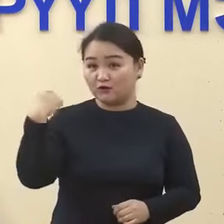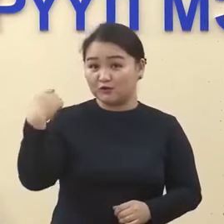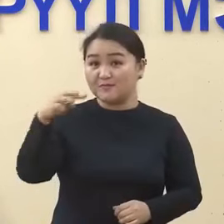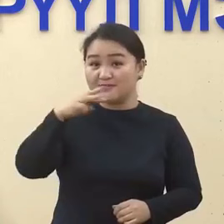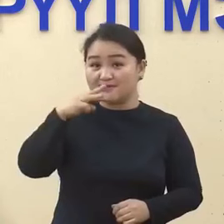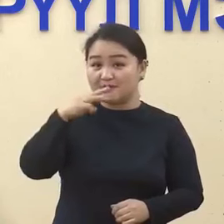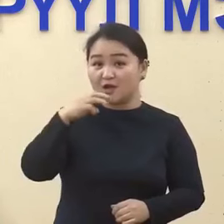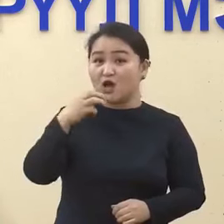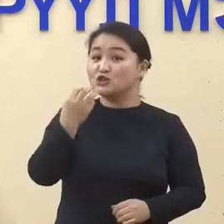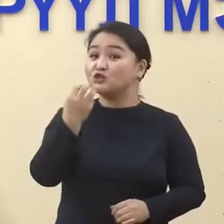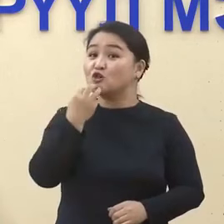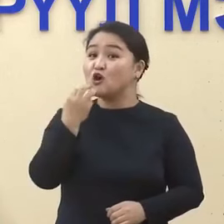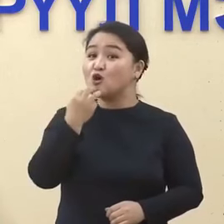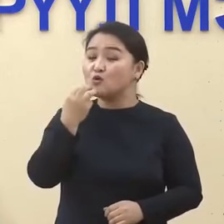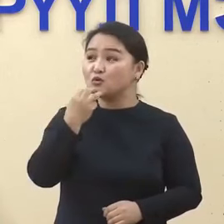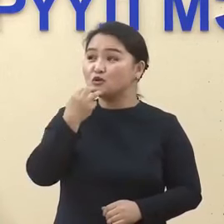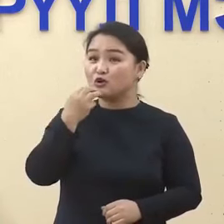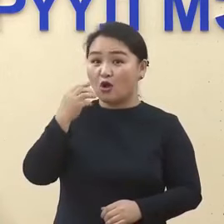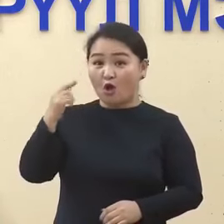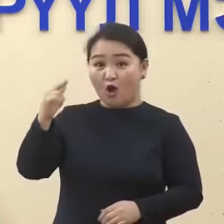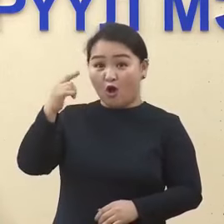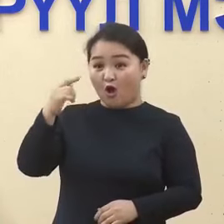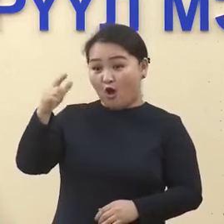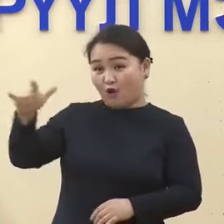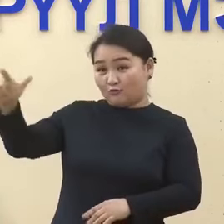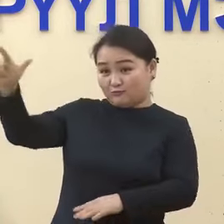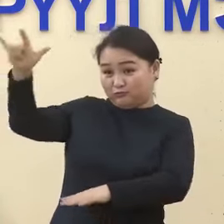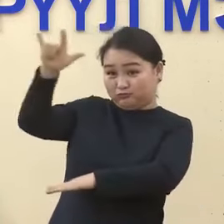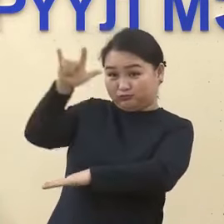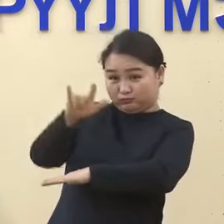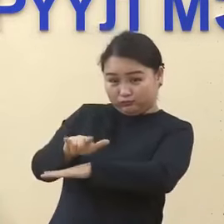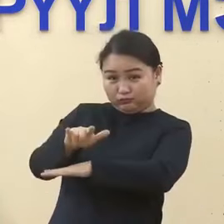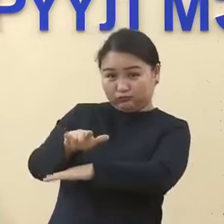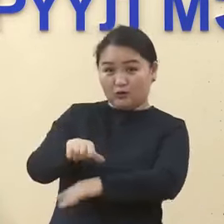байгаа Сеулийн одоо тусгай үүргийн онцгойор ирсэн